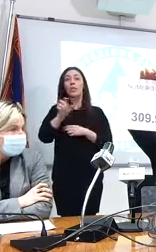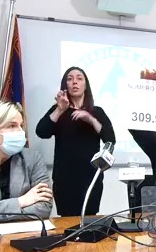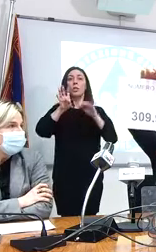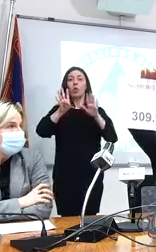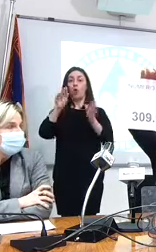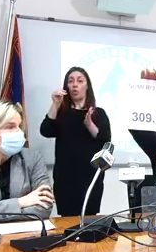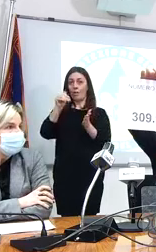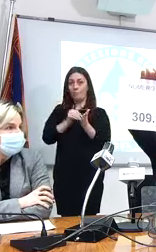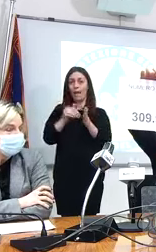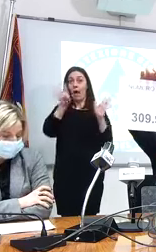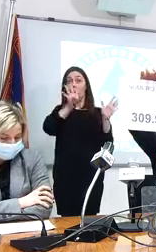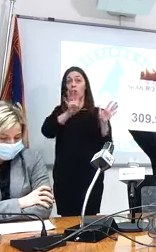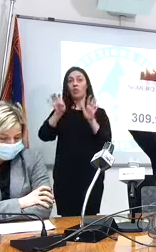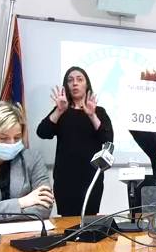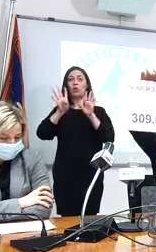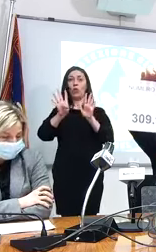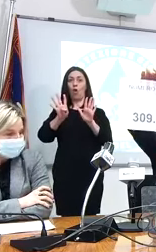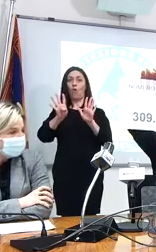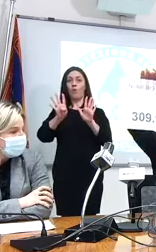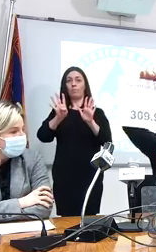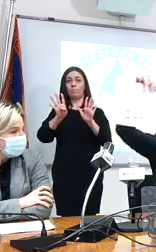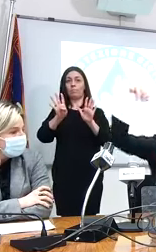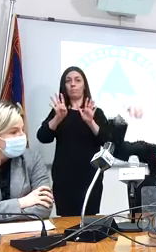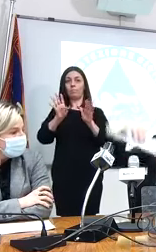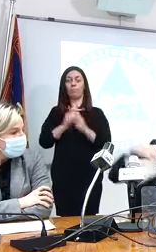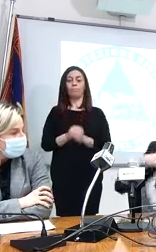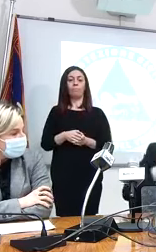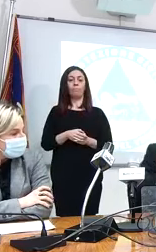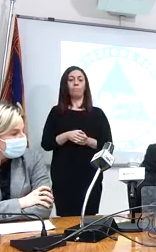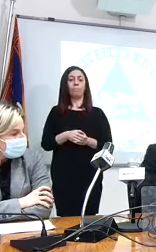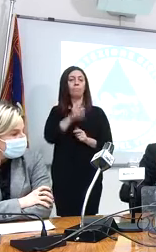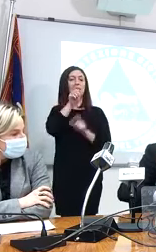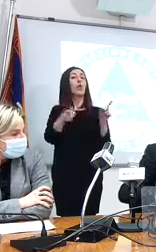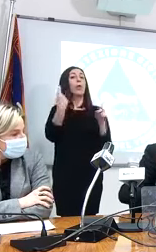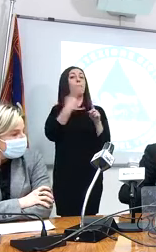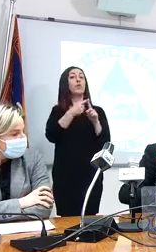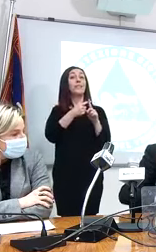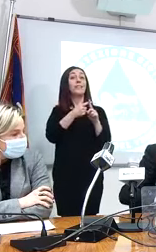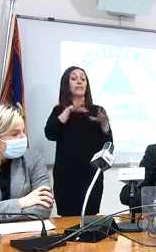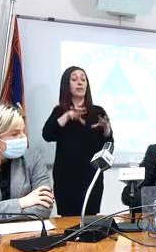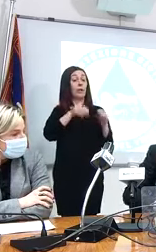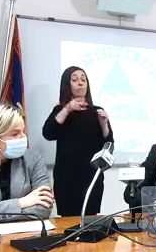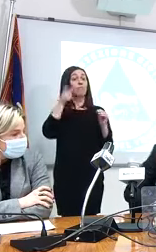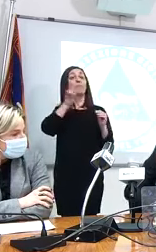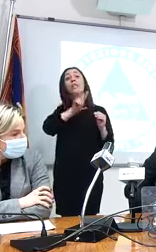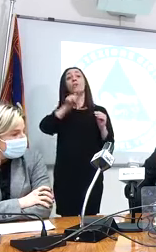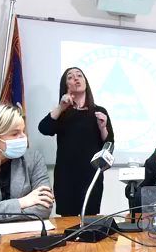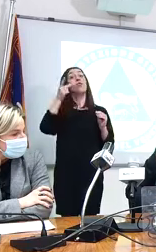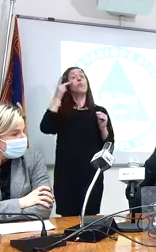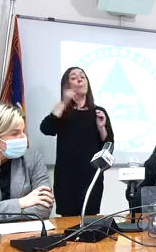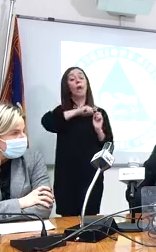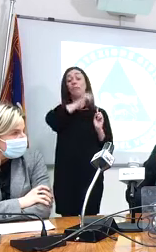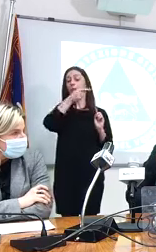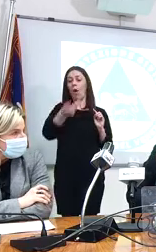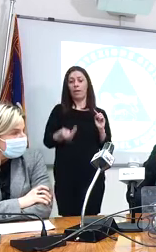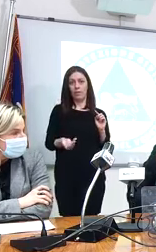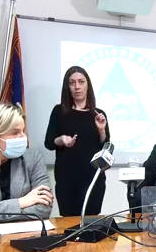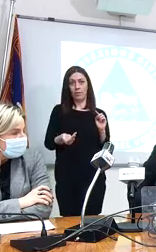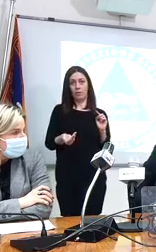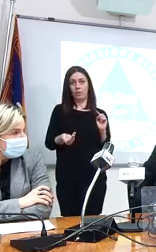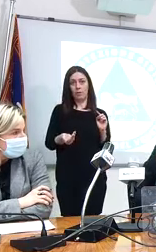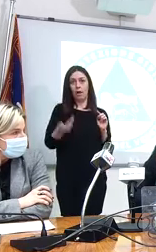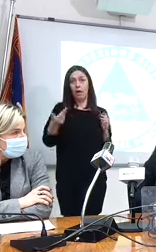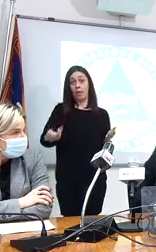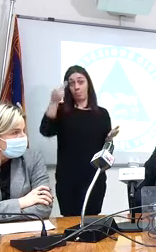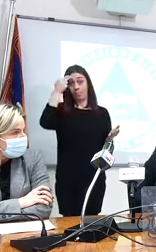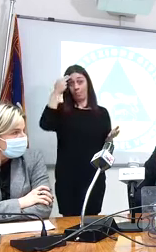309.909. Questi sono i positivi dal 21 febbraio. Oggi, peraltro, vi ricordo che la data, tutti